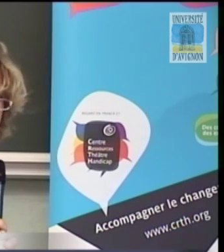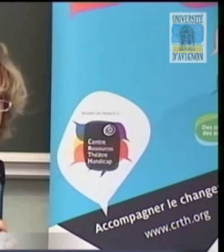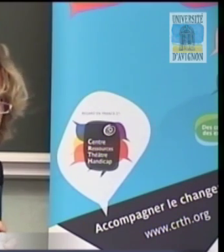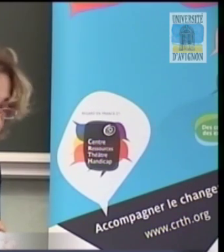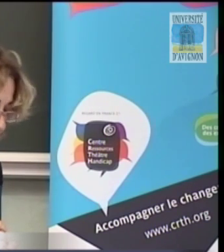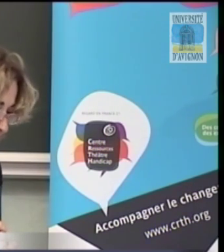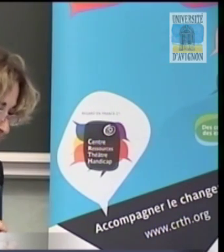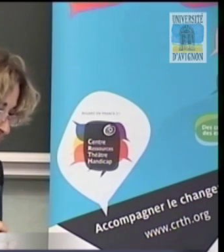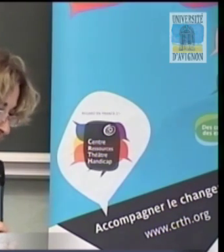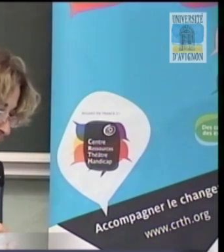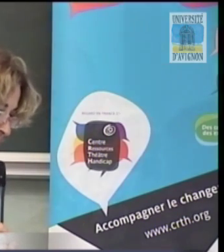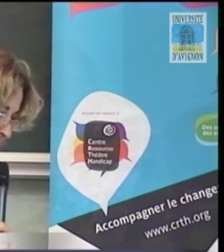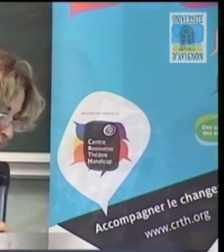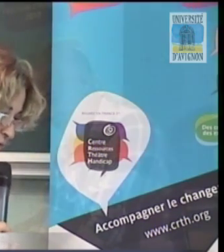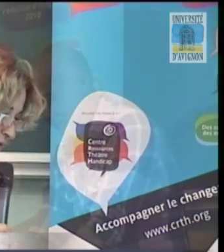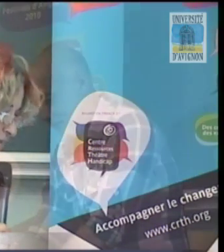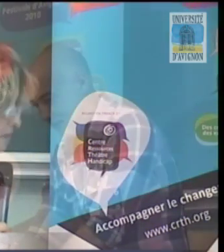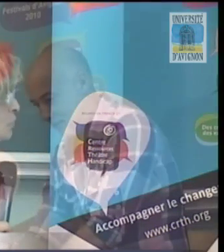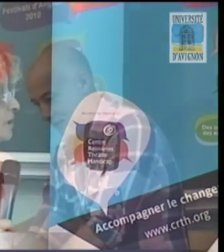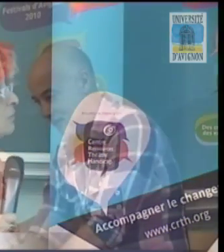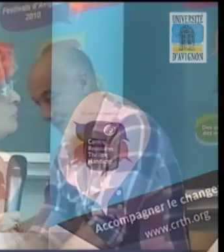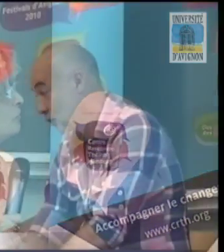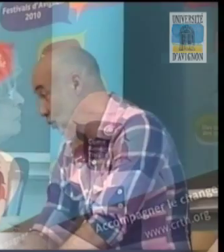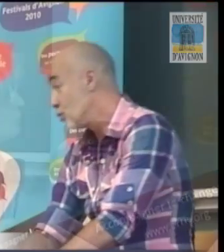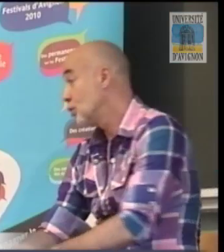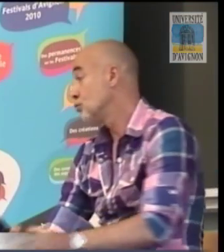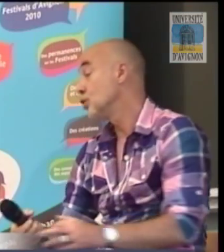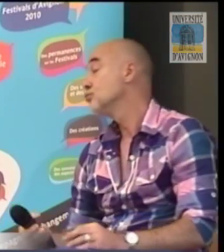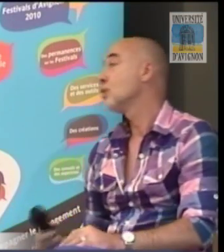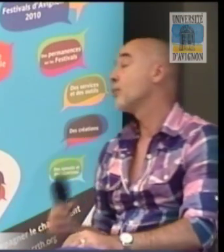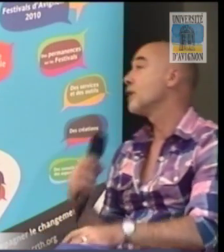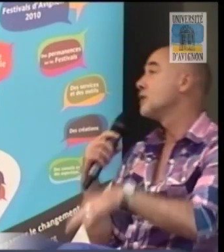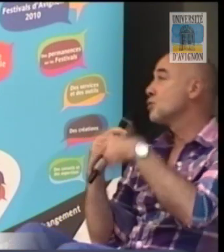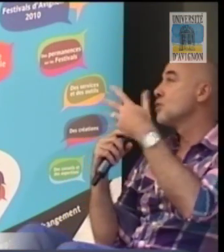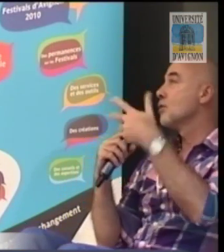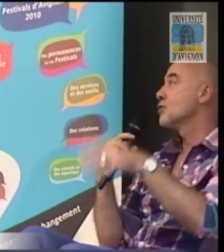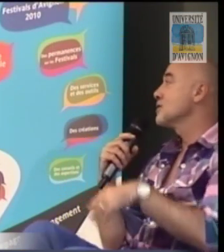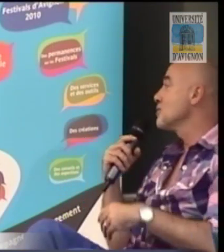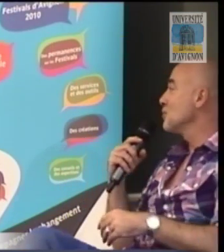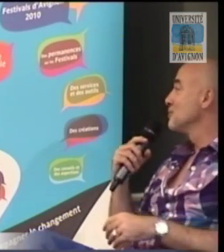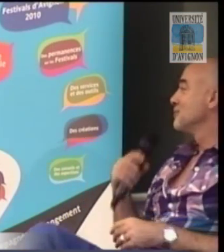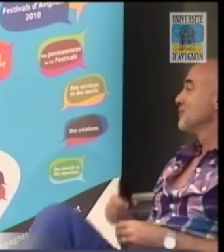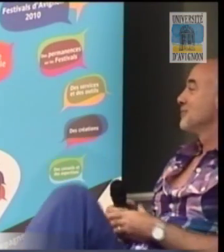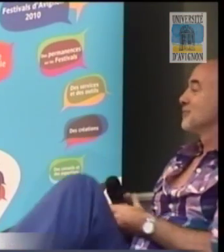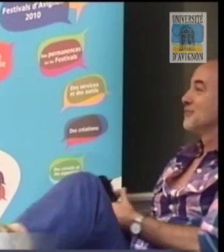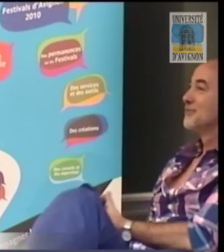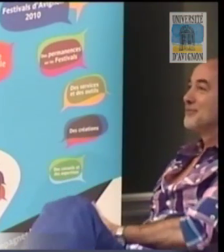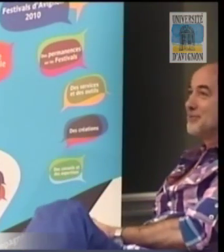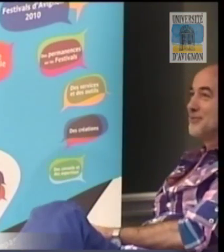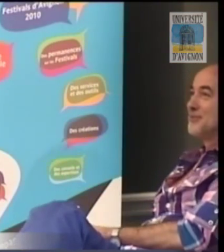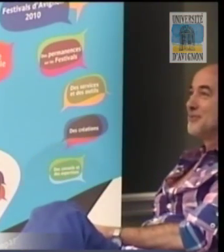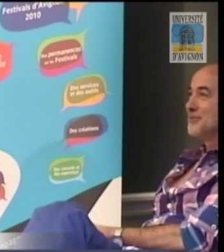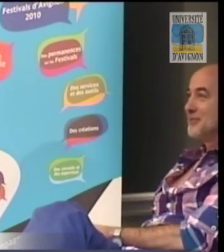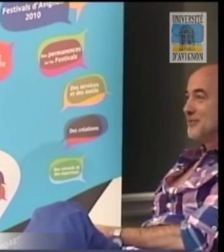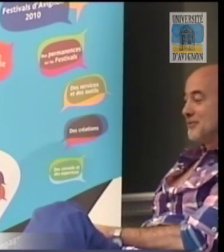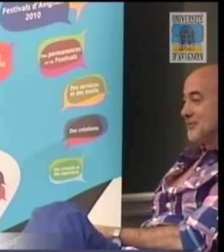en 2007. Et le dernier, peut-être oui. Après, il y a des choses en gestation. Bien sûr. Mauvais